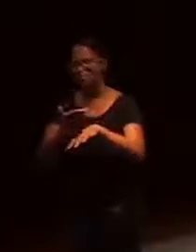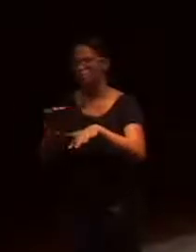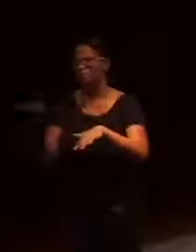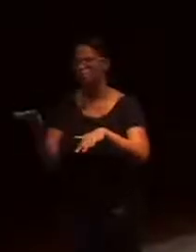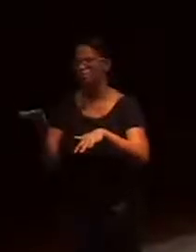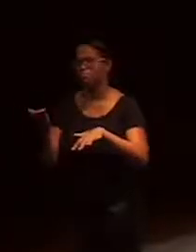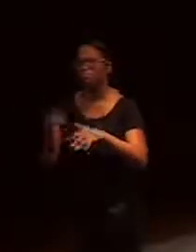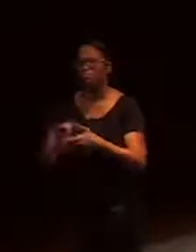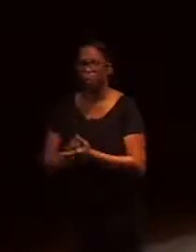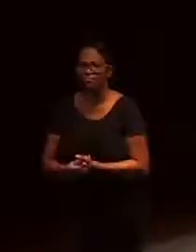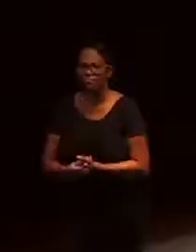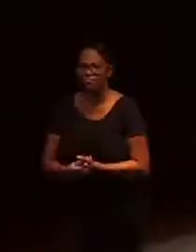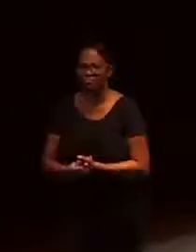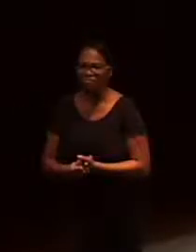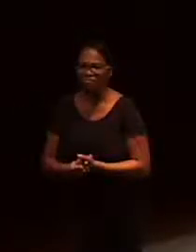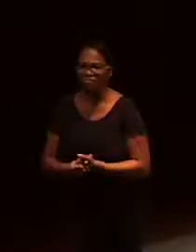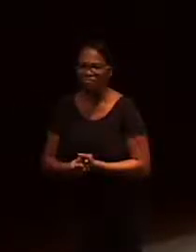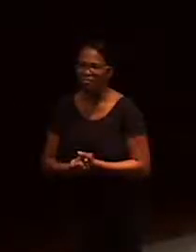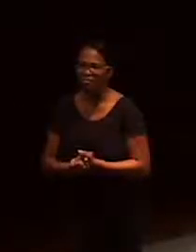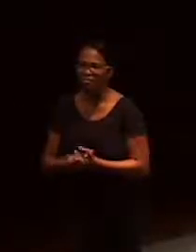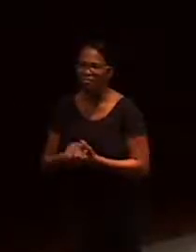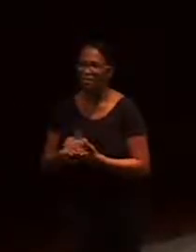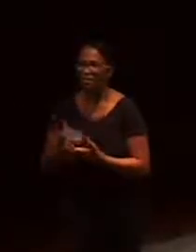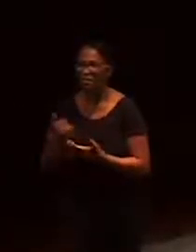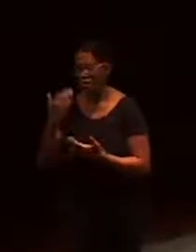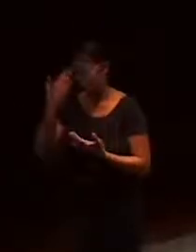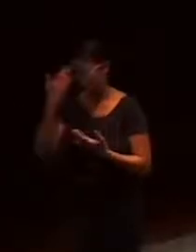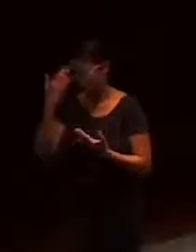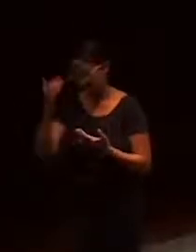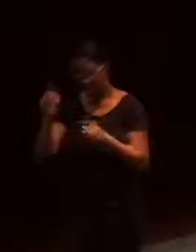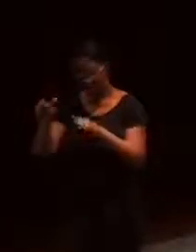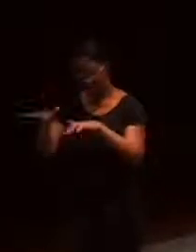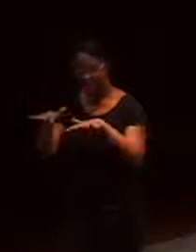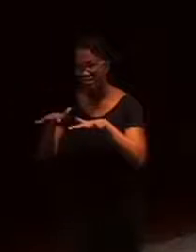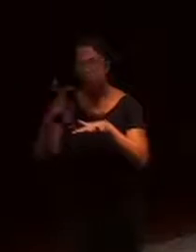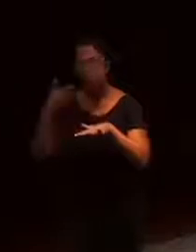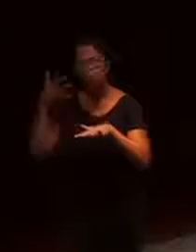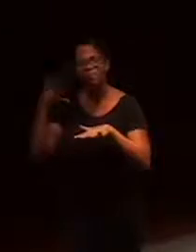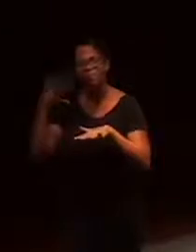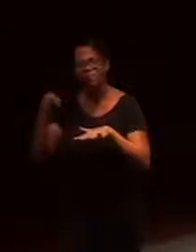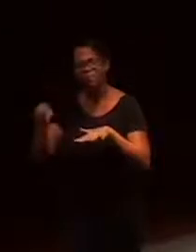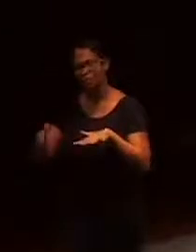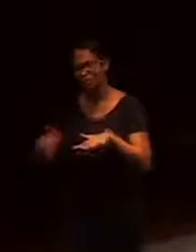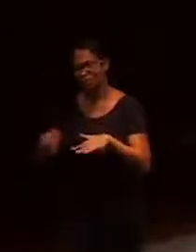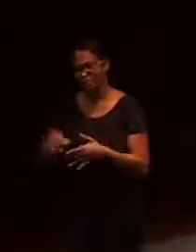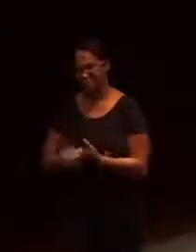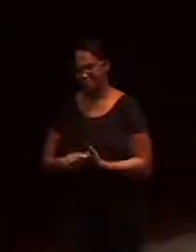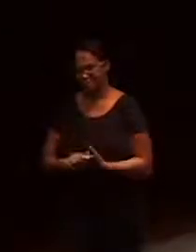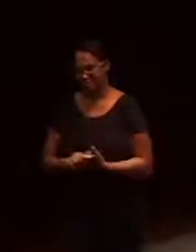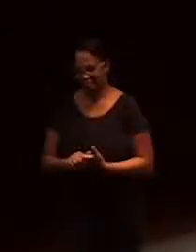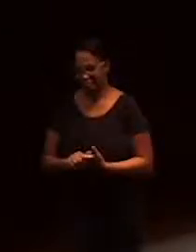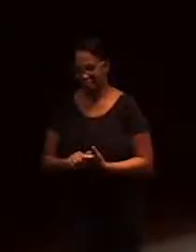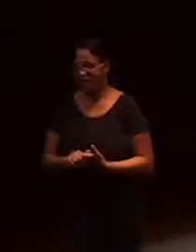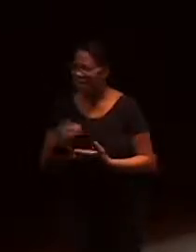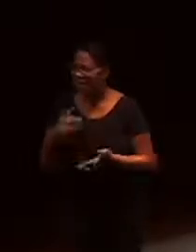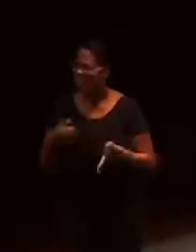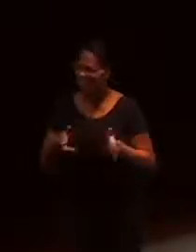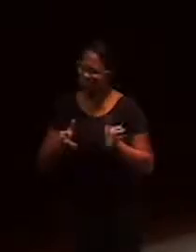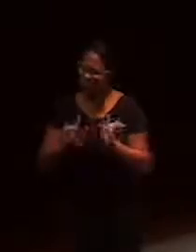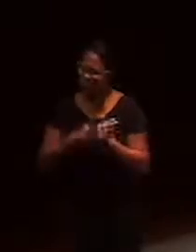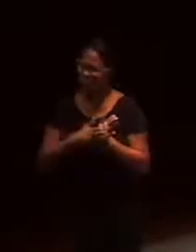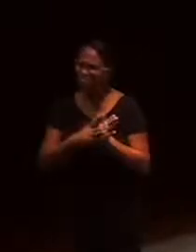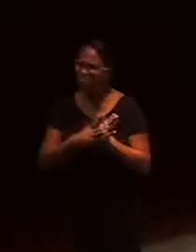esse, de todo mundo aqui para esse nosso evento, né? E eu confesso,